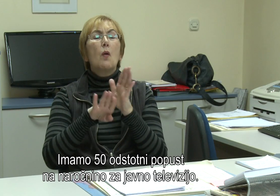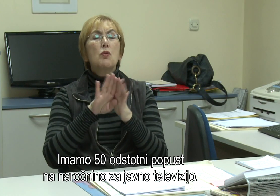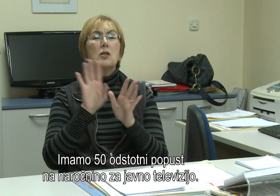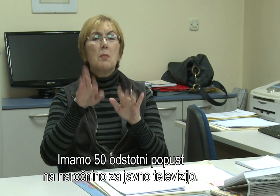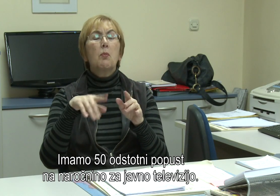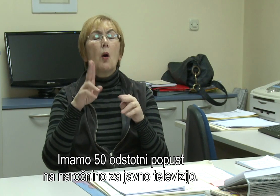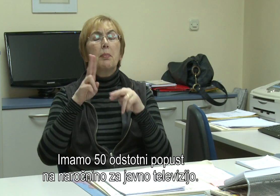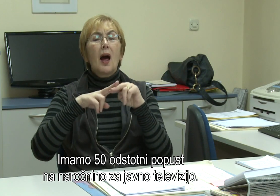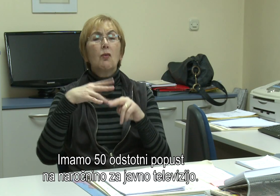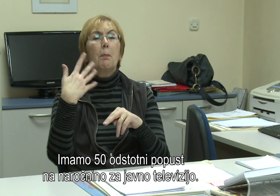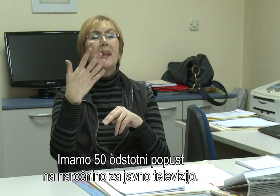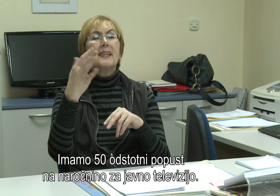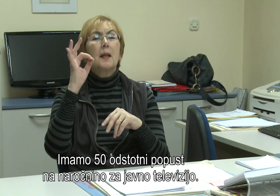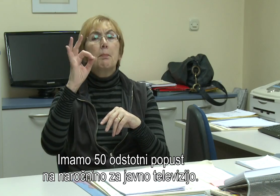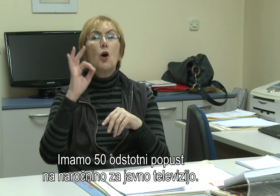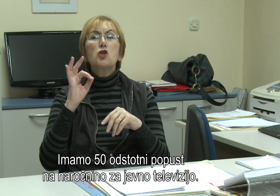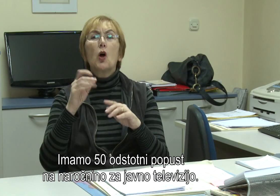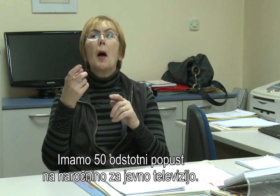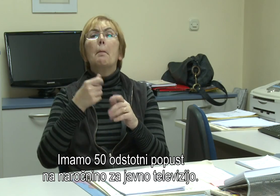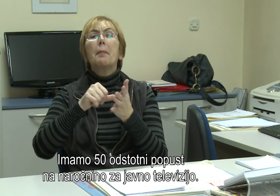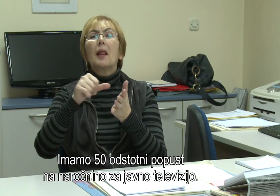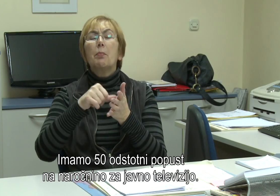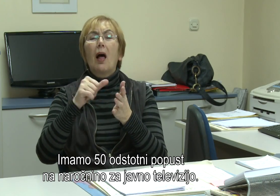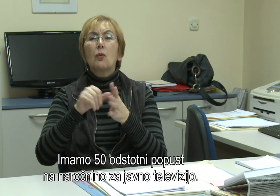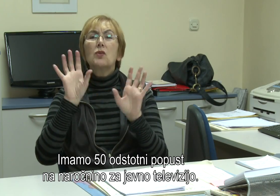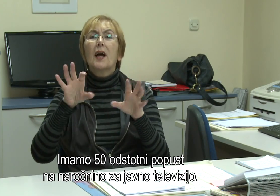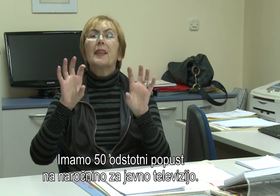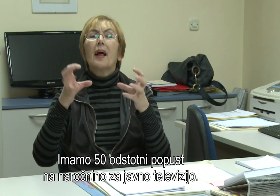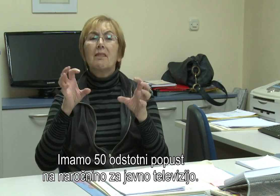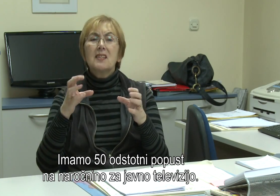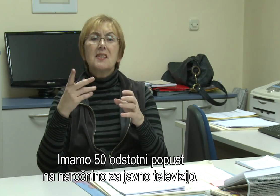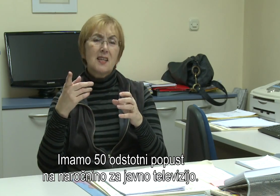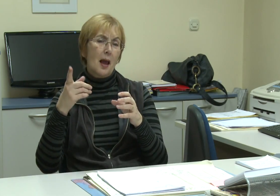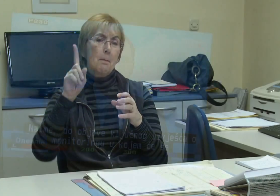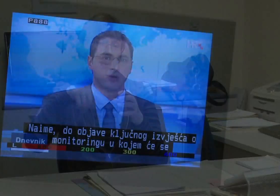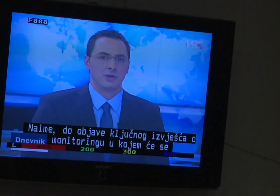Popust imamo pravo 50% pretplatu za televizijske.